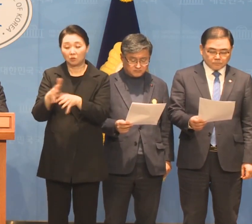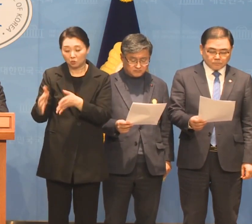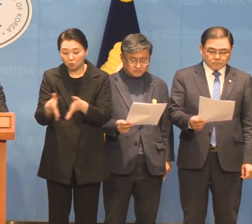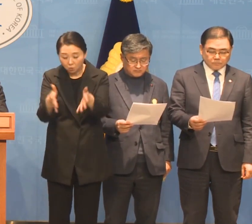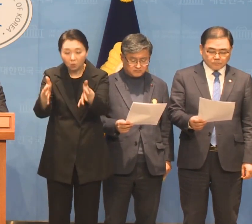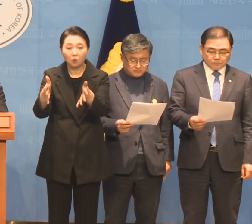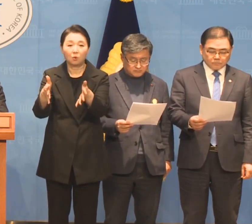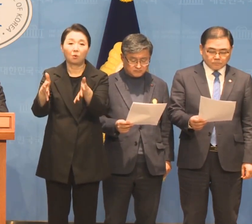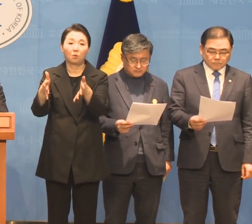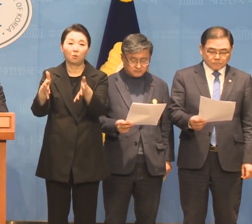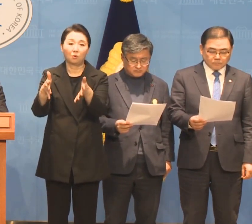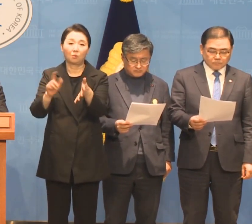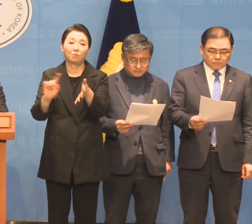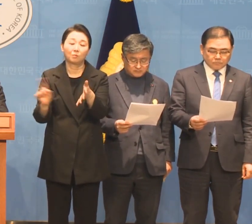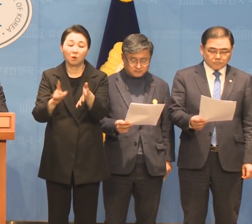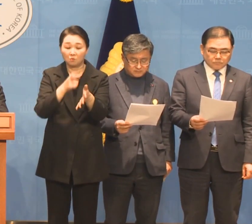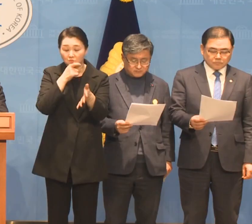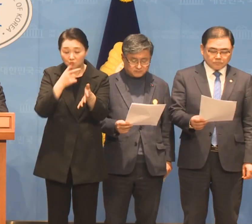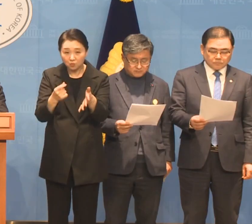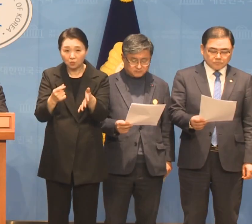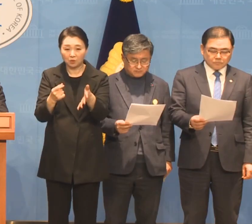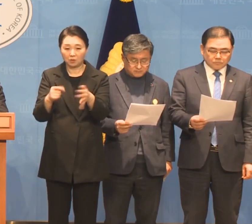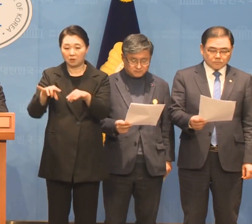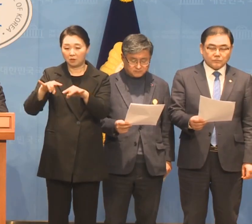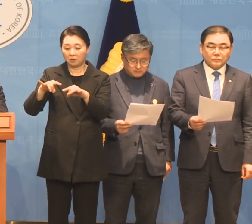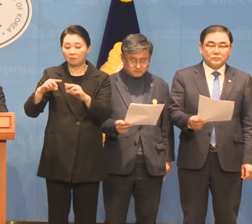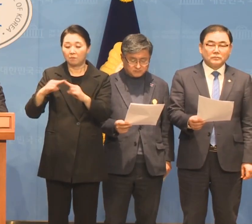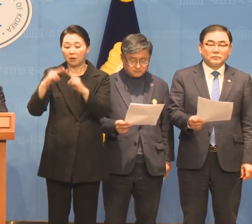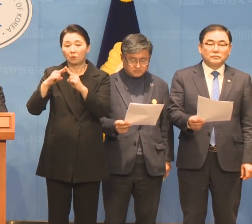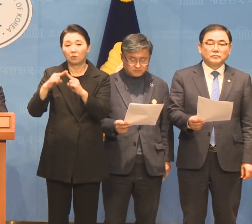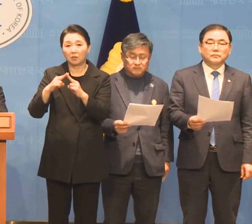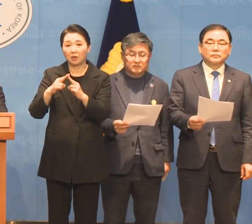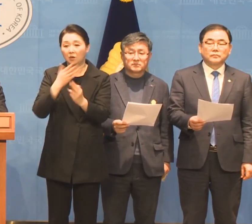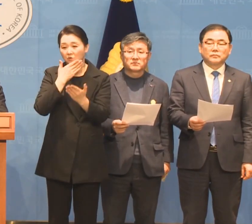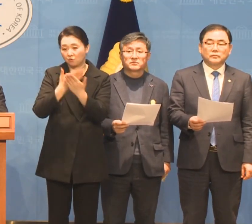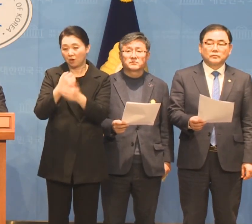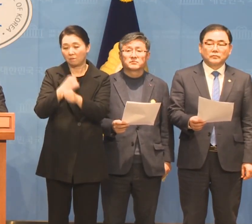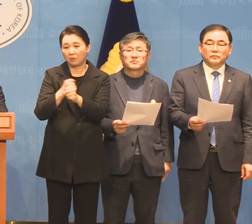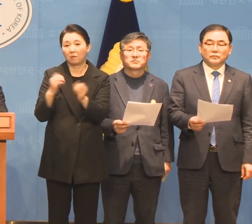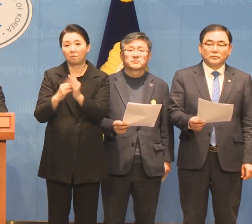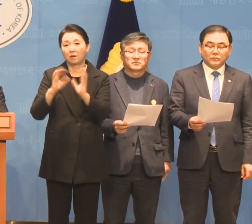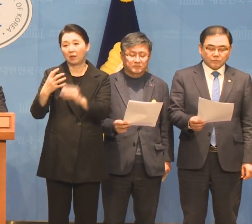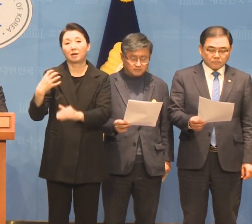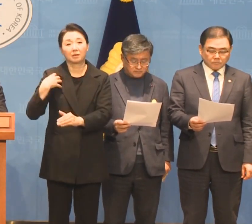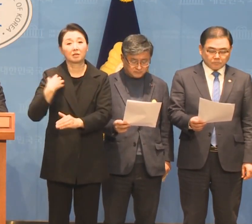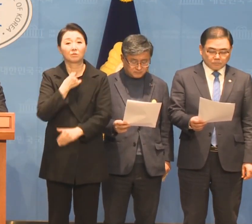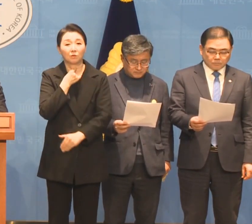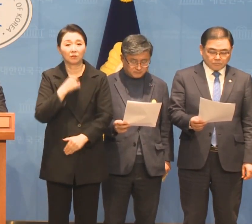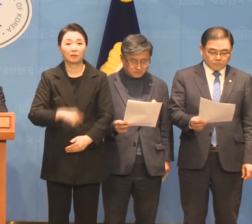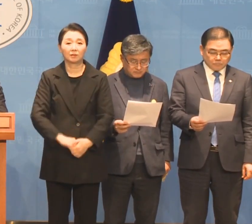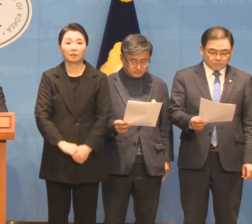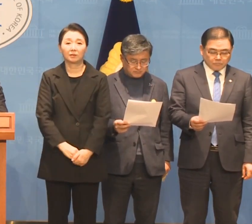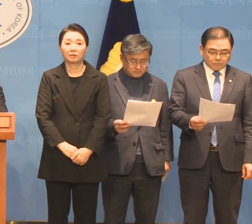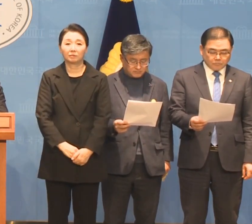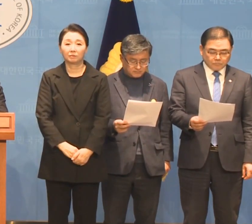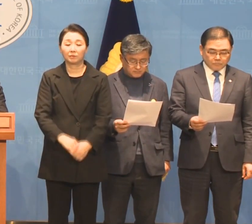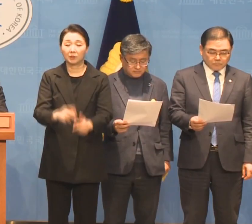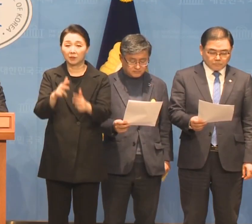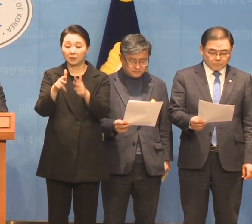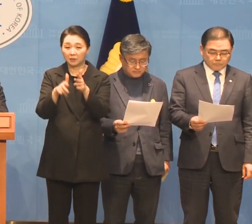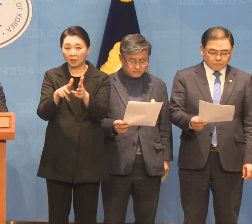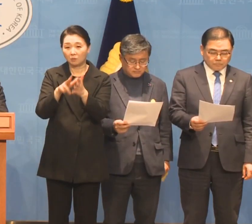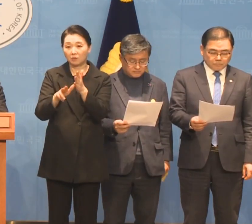등 반도체 핵심 인프라 건설을 국가가 책임져 주기를 바라고 있습니다.